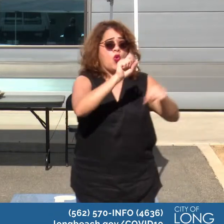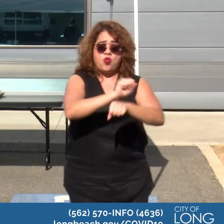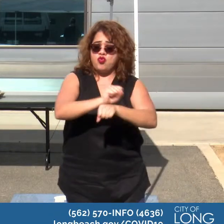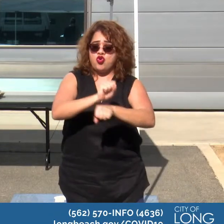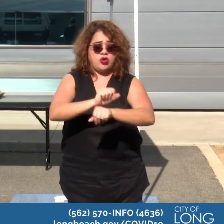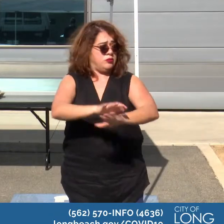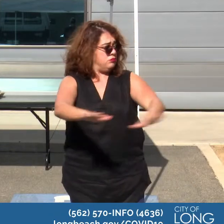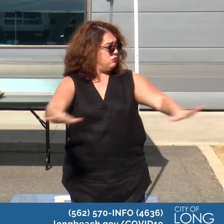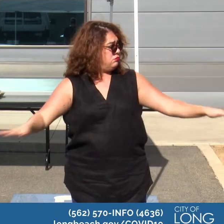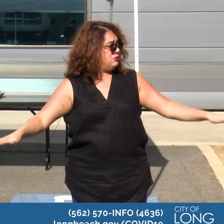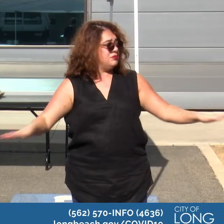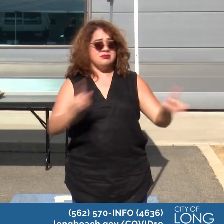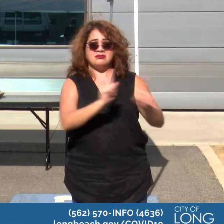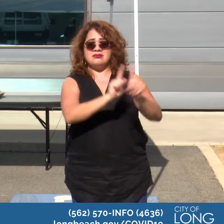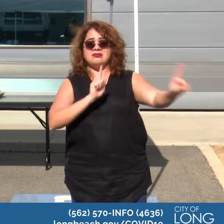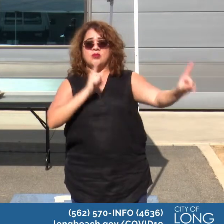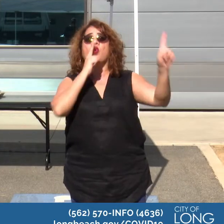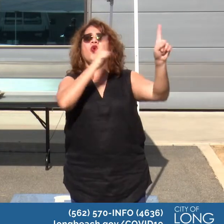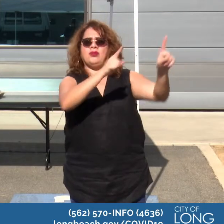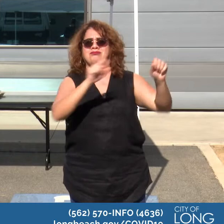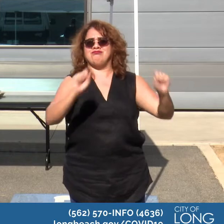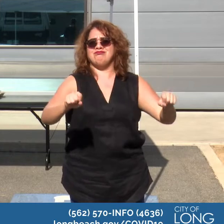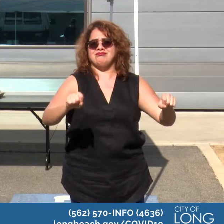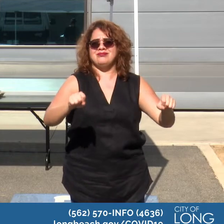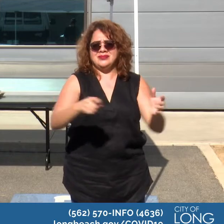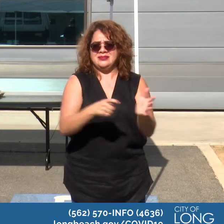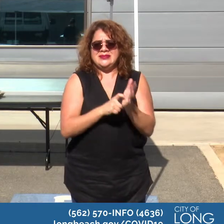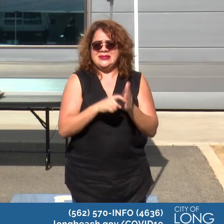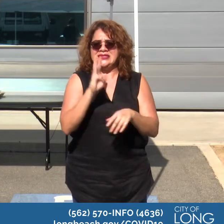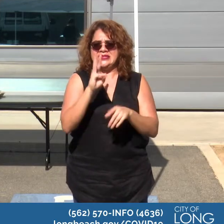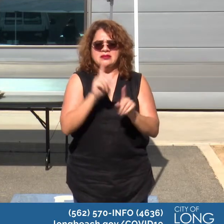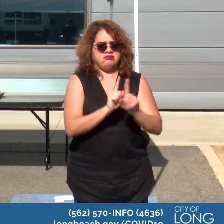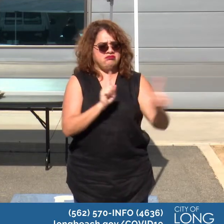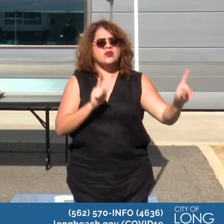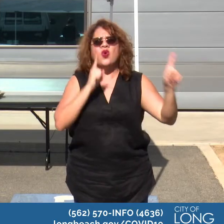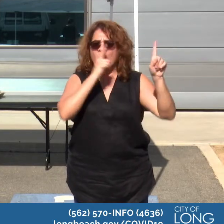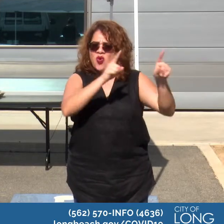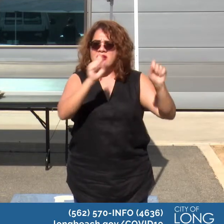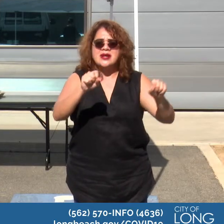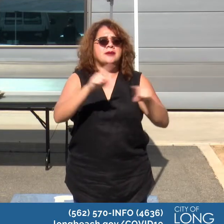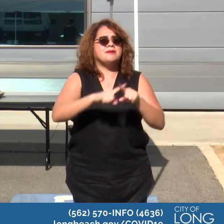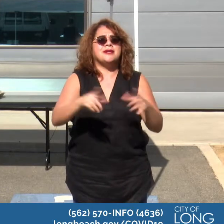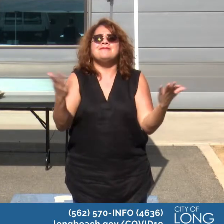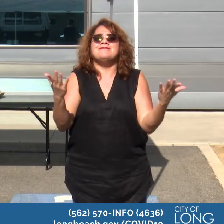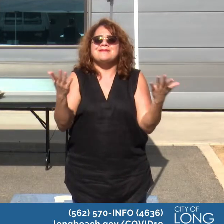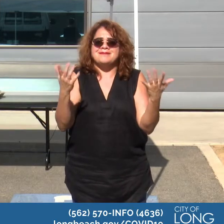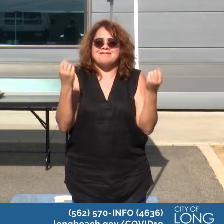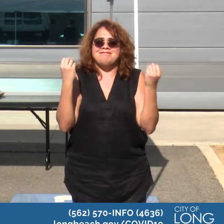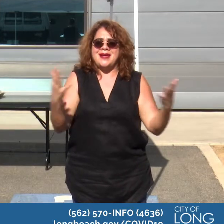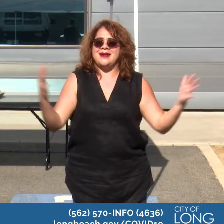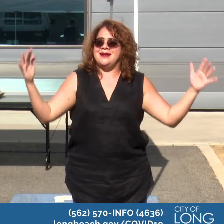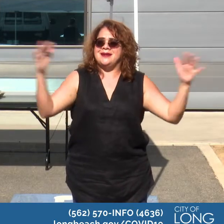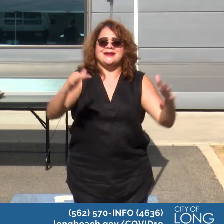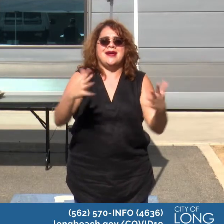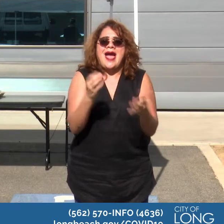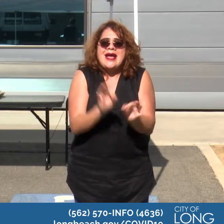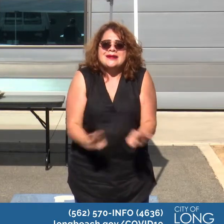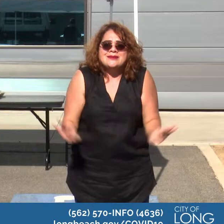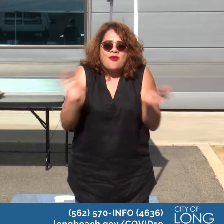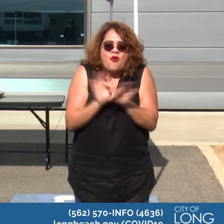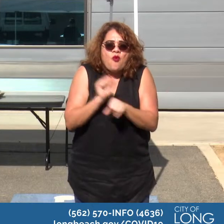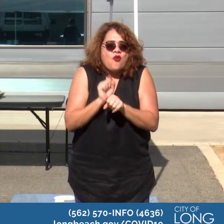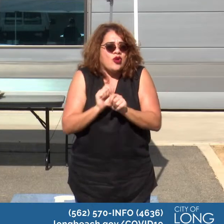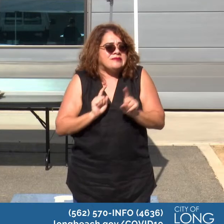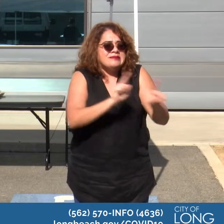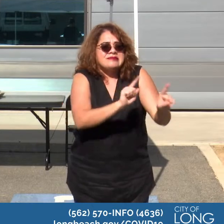distantes a los 6 pies que es recomendable. Estas personas juegan un papel fundamental en el funcionamiento de